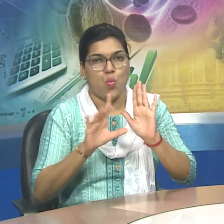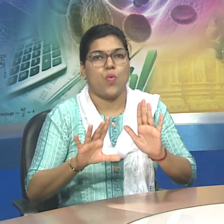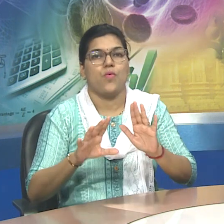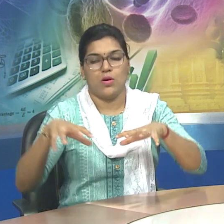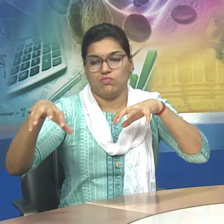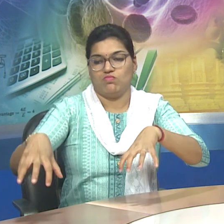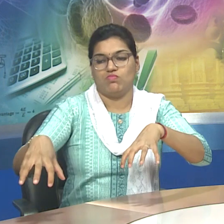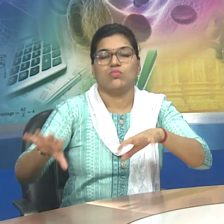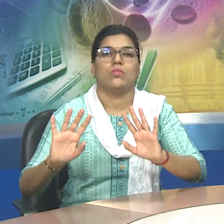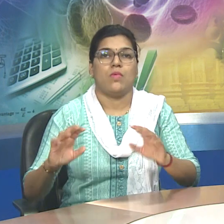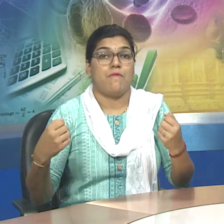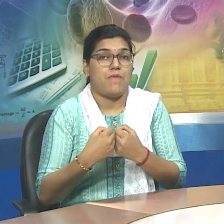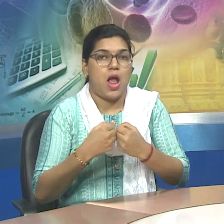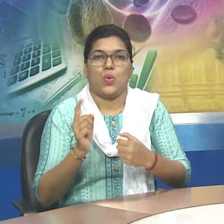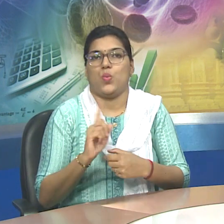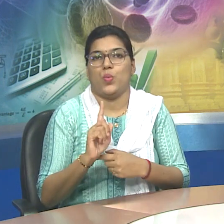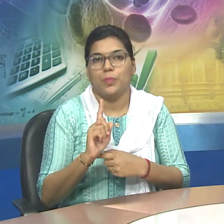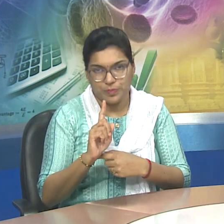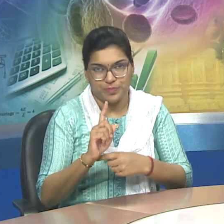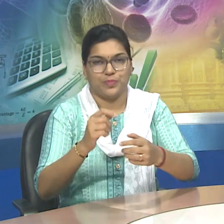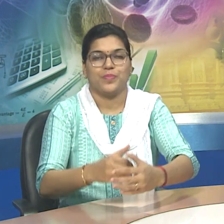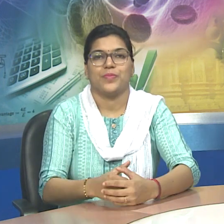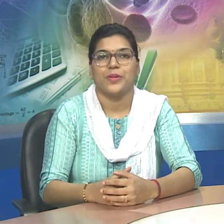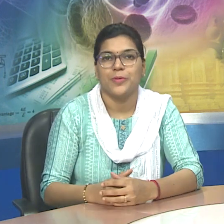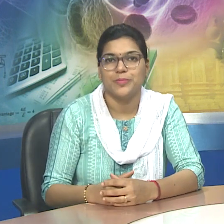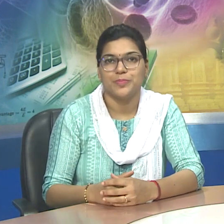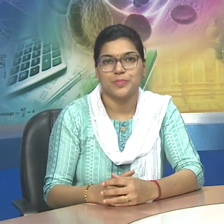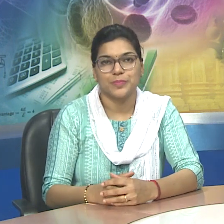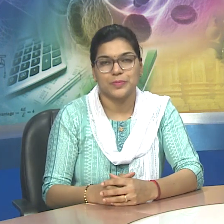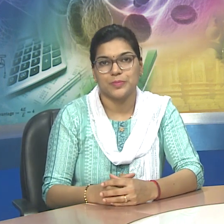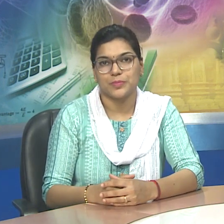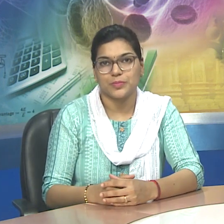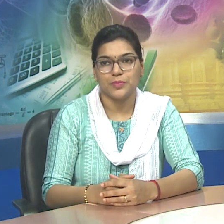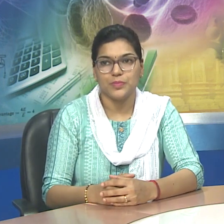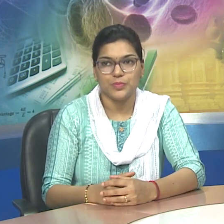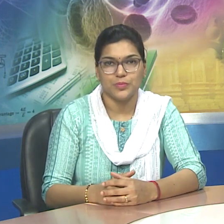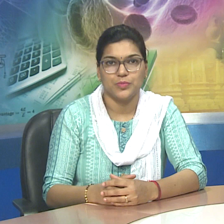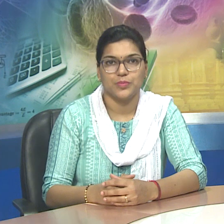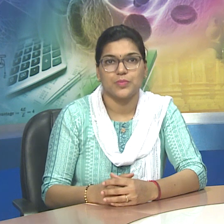अपने राज्य को वे लोग देते हैं। तो इसीलिए ये इसमें नहीं होगी निंदा।